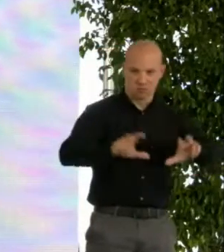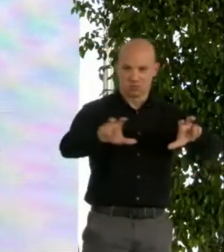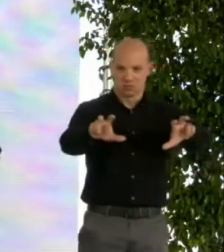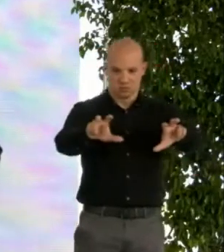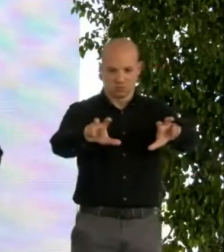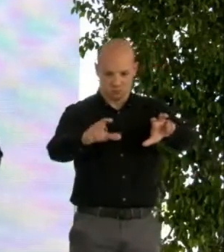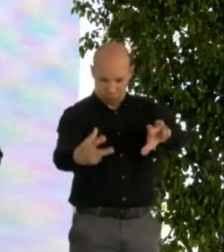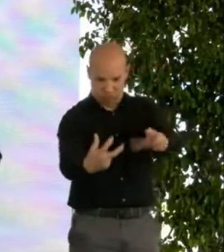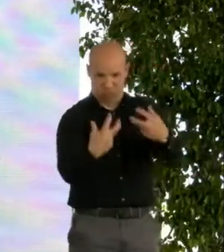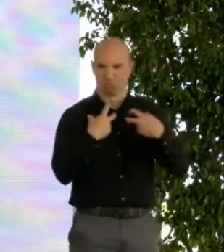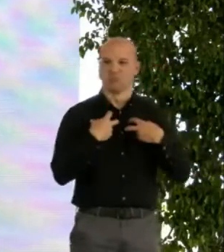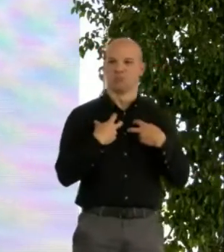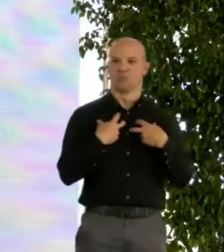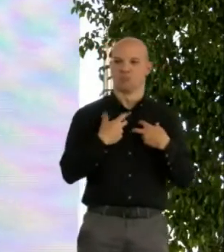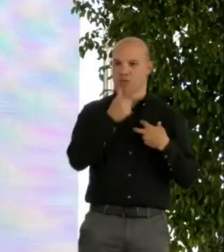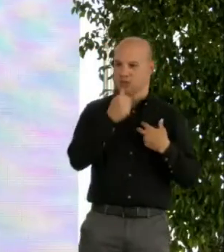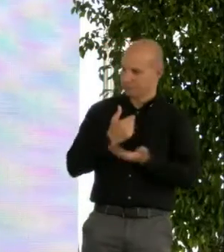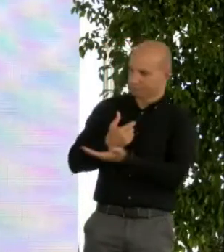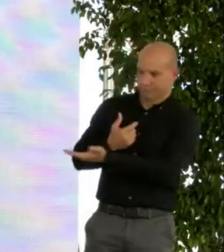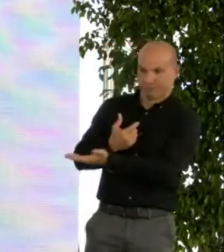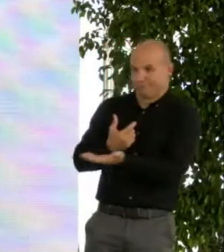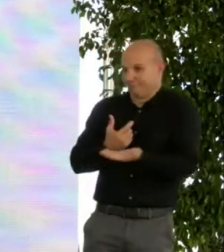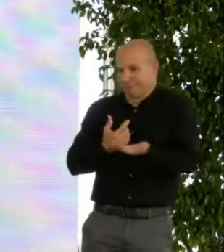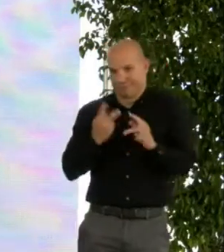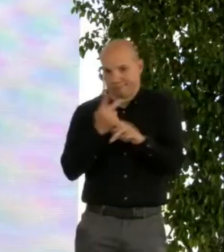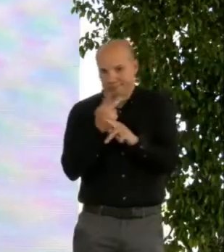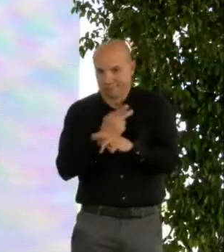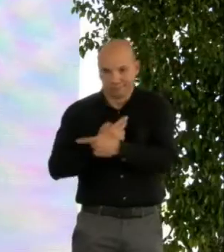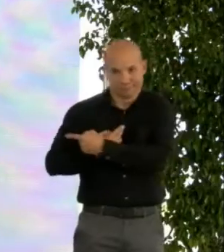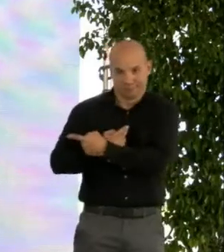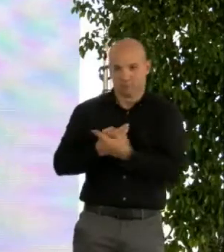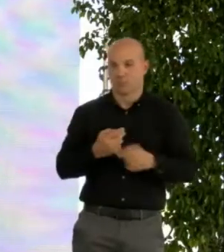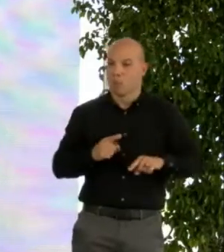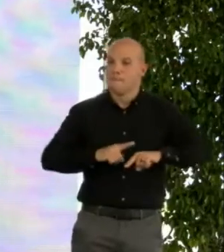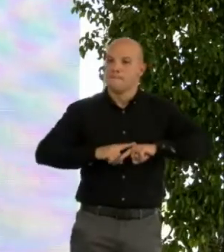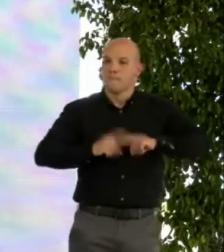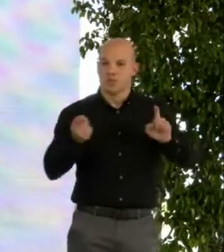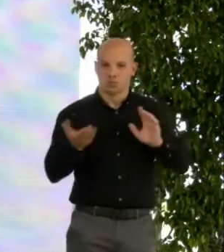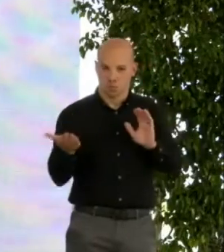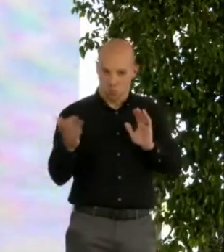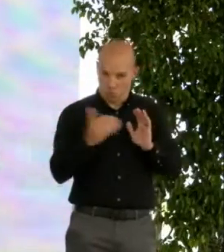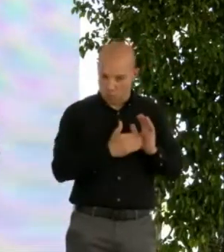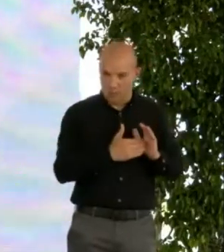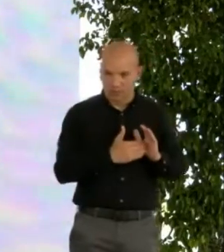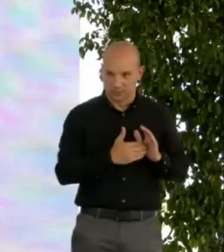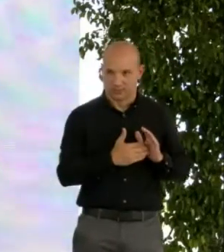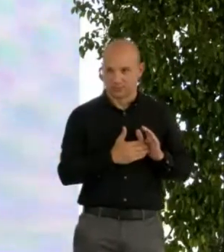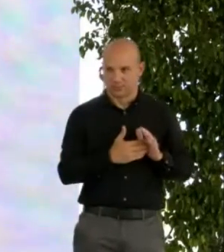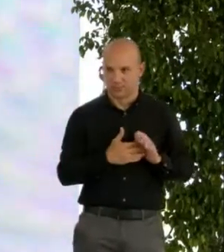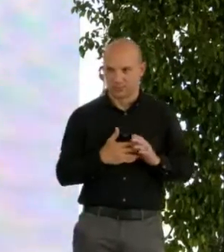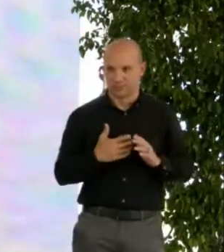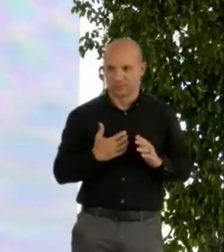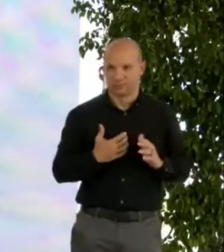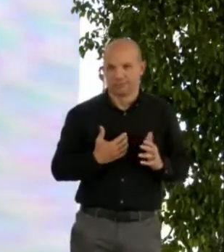retorno son los mismos desarrolladores que están aquí acompañándonos. Pero otra vez, no podemos responder por el pasado,